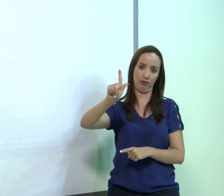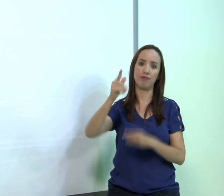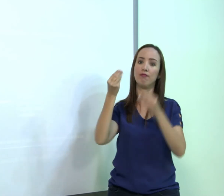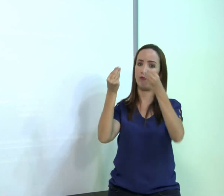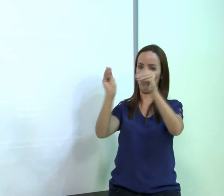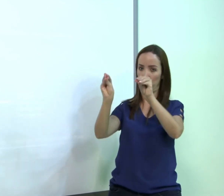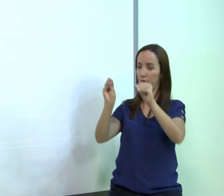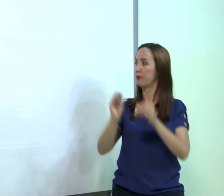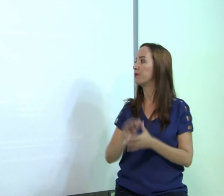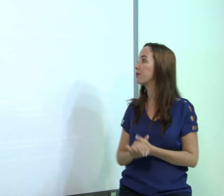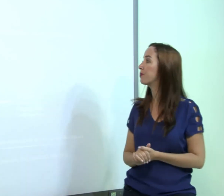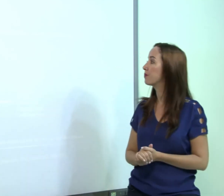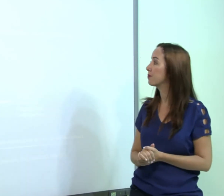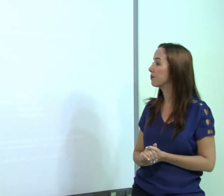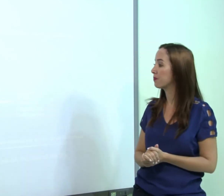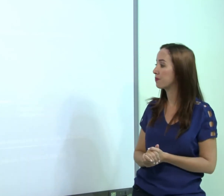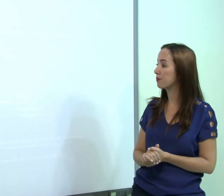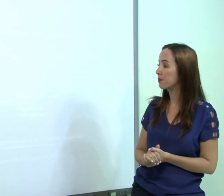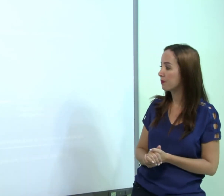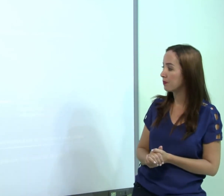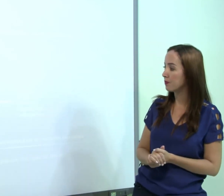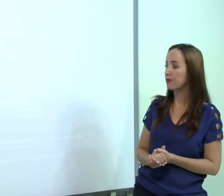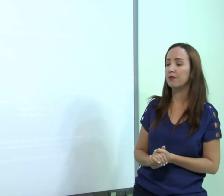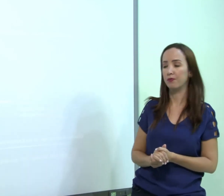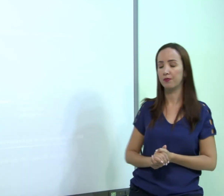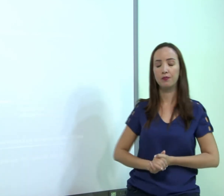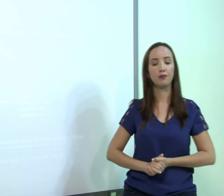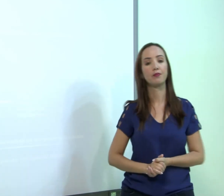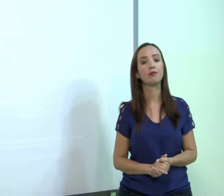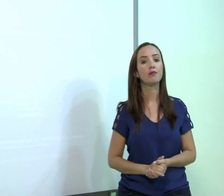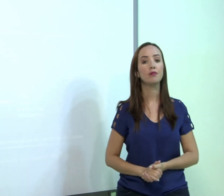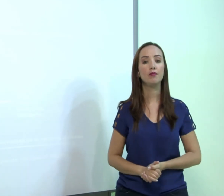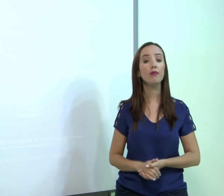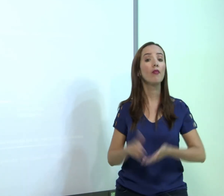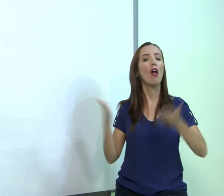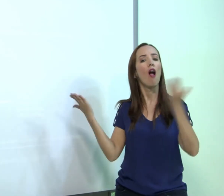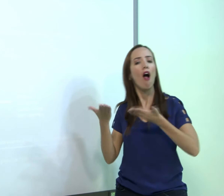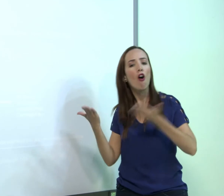então é interessante colocar esse detalhe, a sigla.